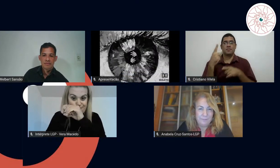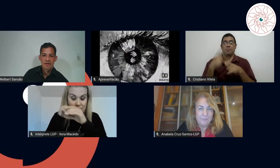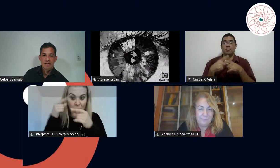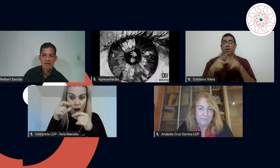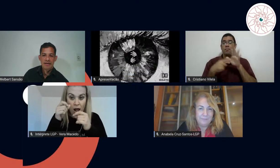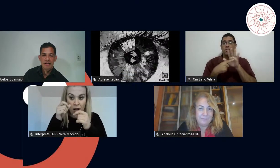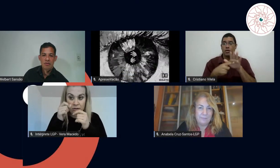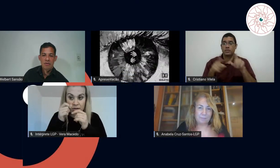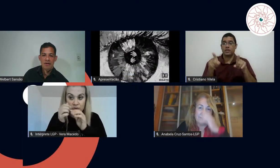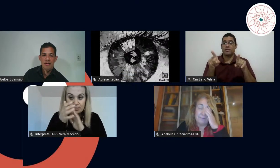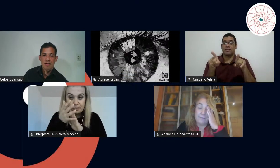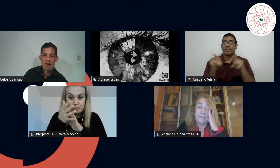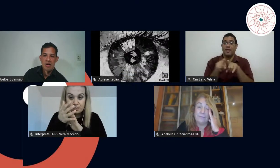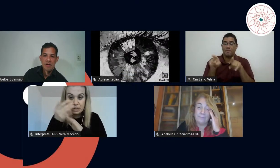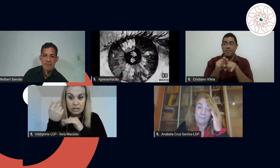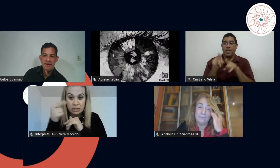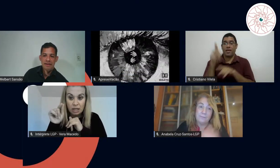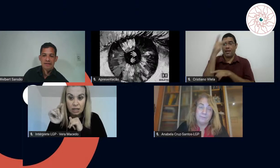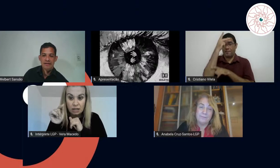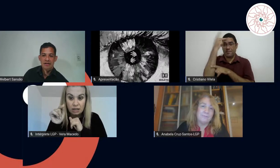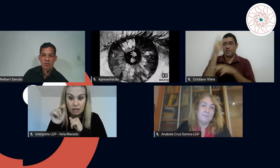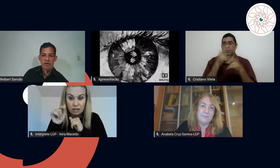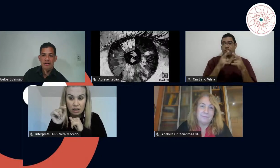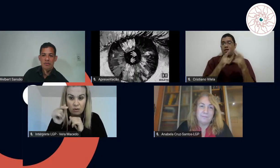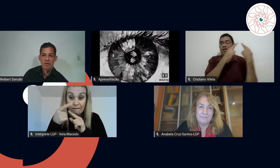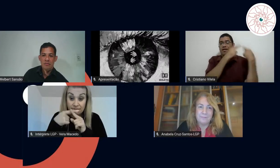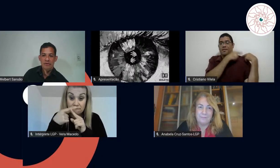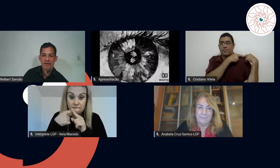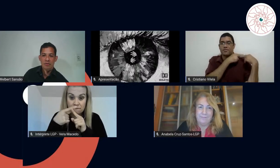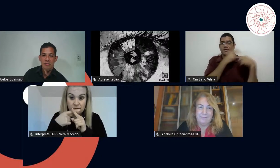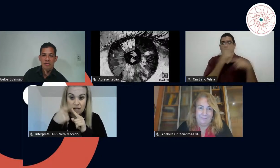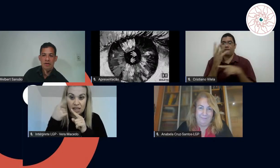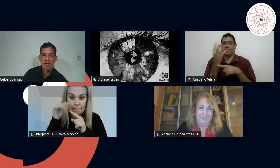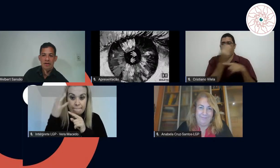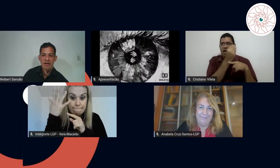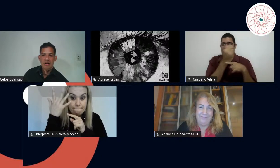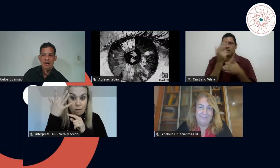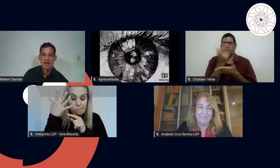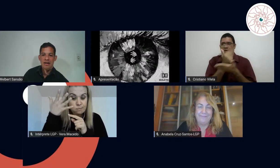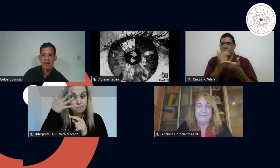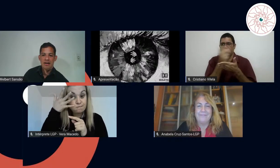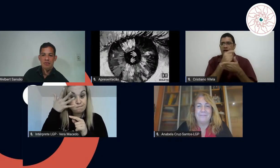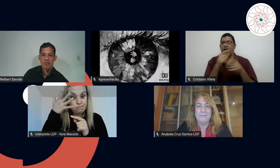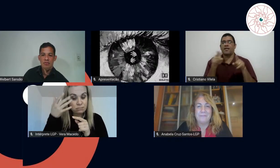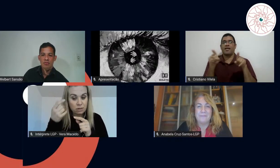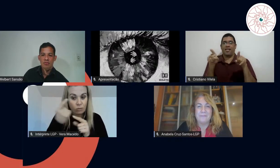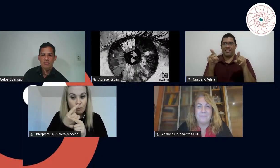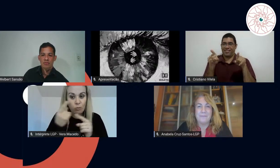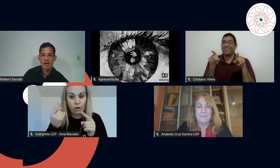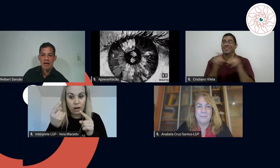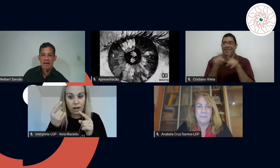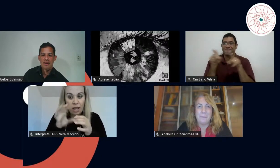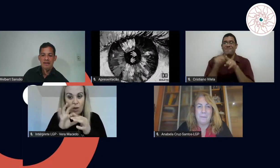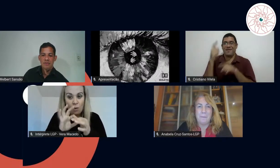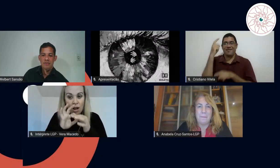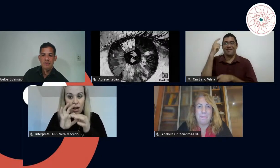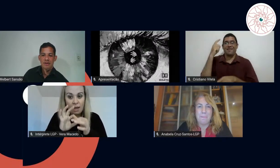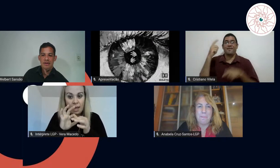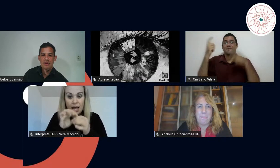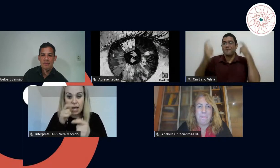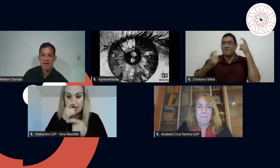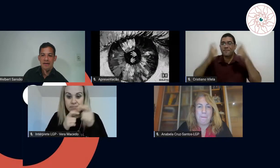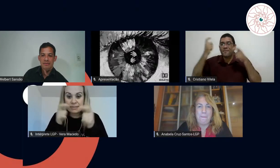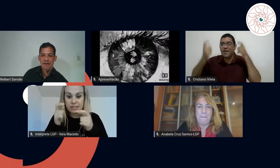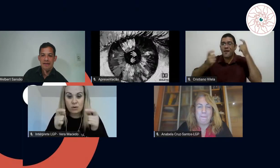E e aí tem uma é é bem interessante porque tem uma mão dentro porque eh o os aquelas